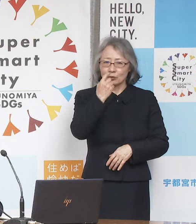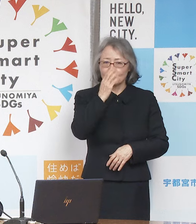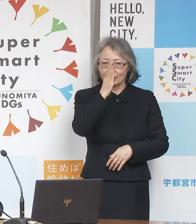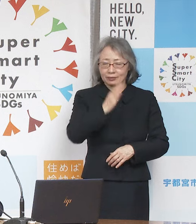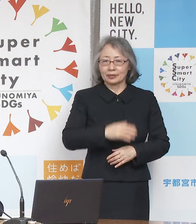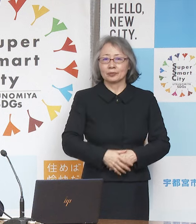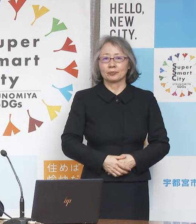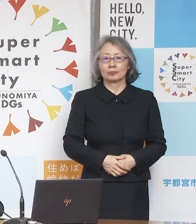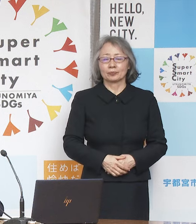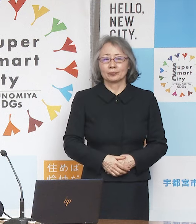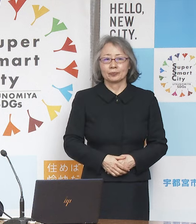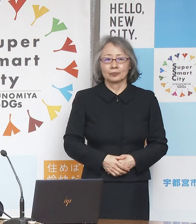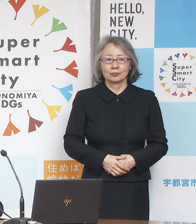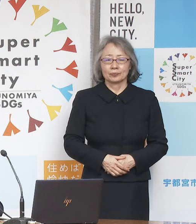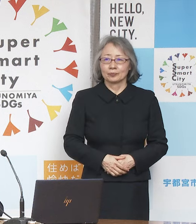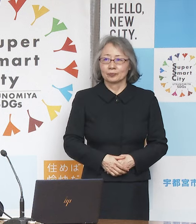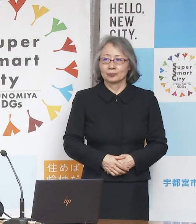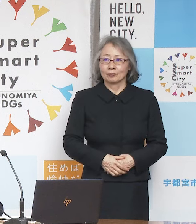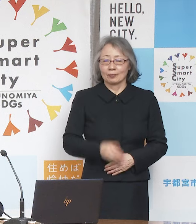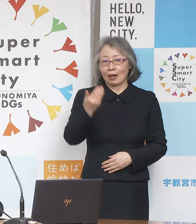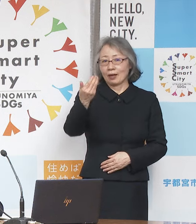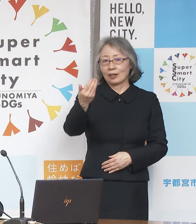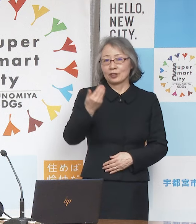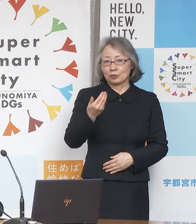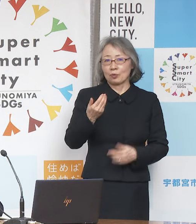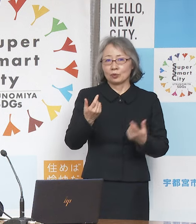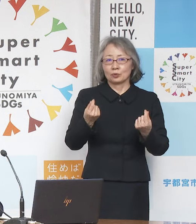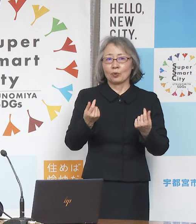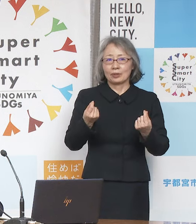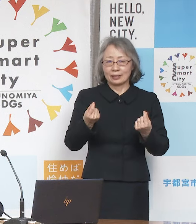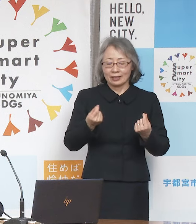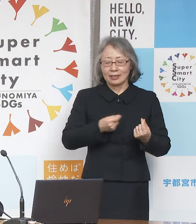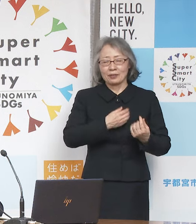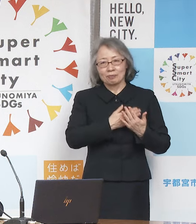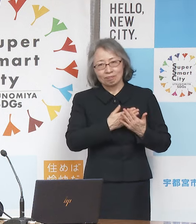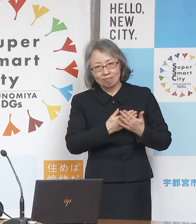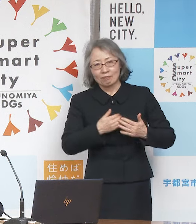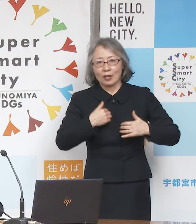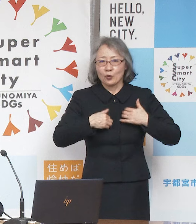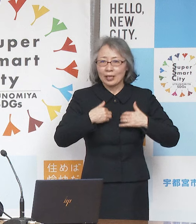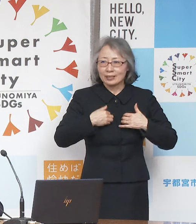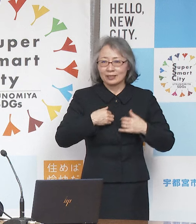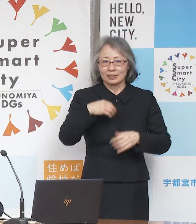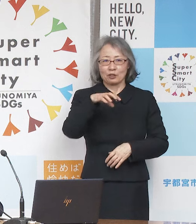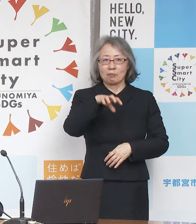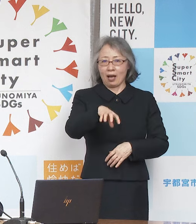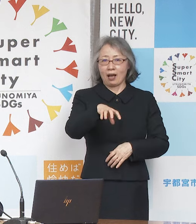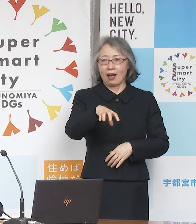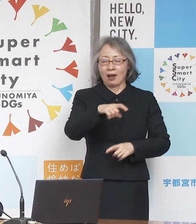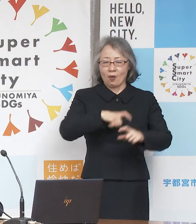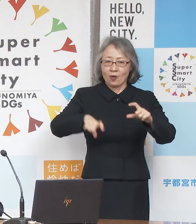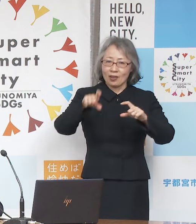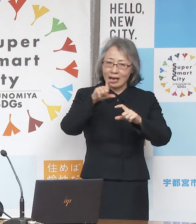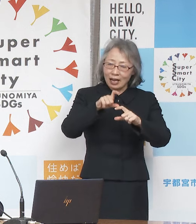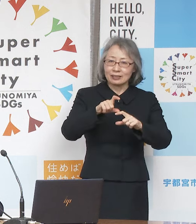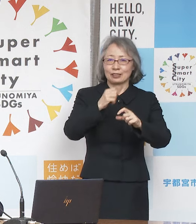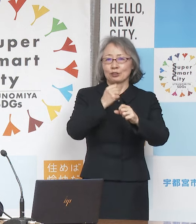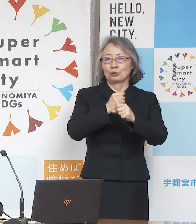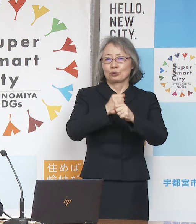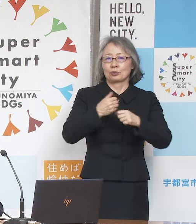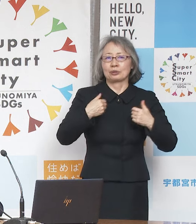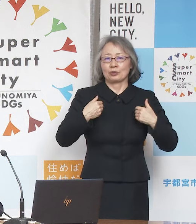ますね今あのご質問の中で言っていたワワするそういうものをさらに喪失していかない